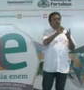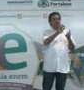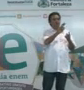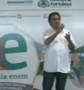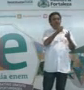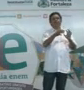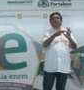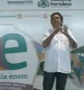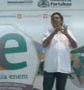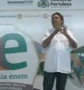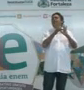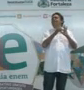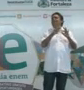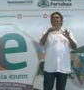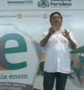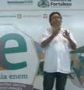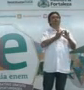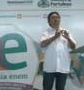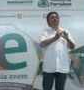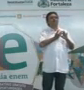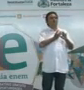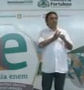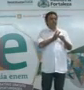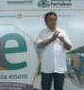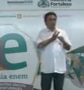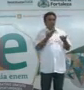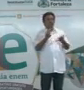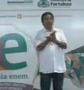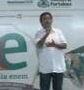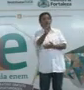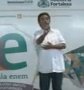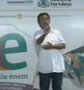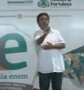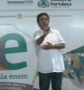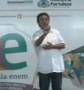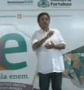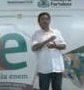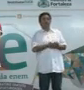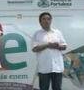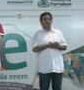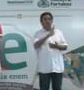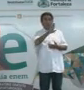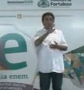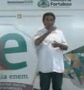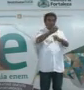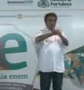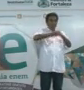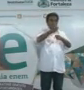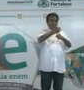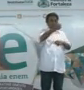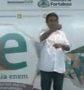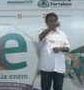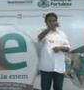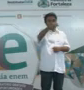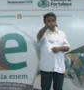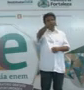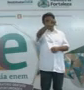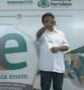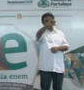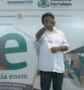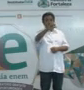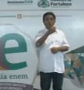amigos, amicíssimos. Professor, e o que é que aconteceu? Em 1979,